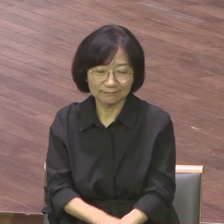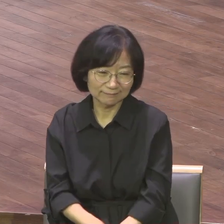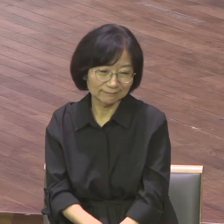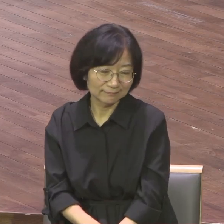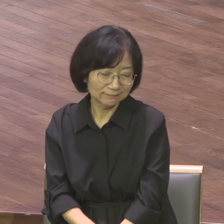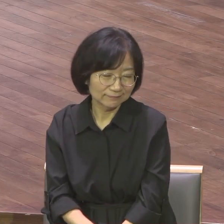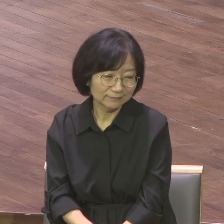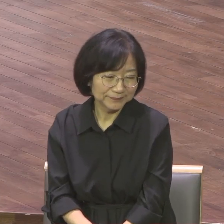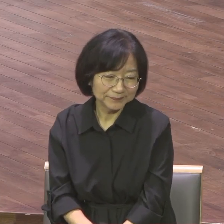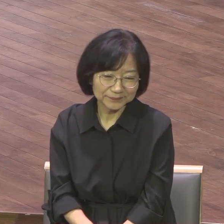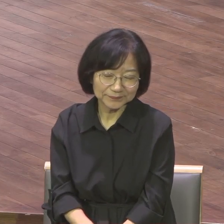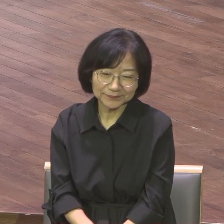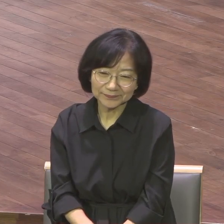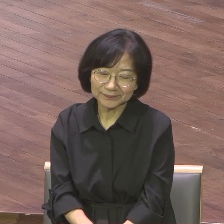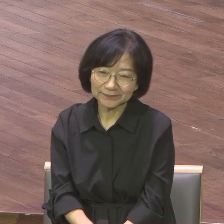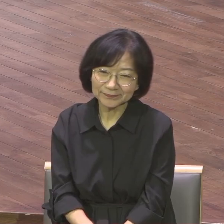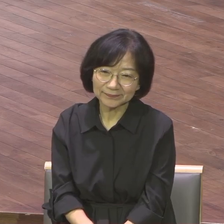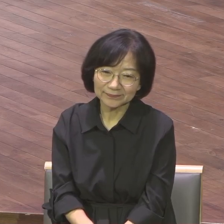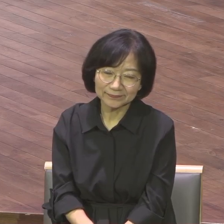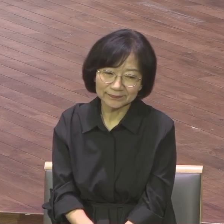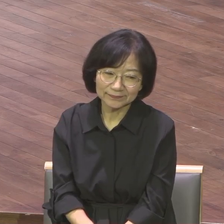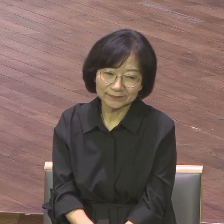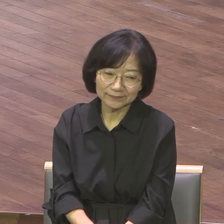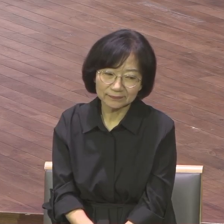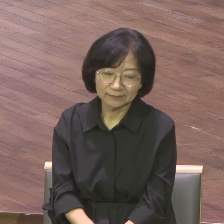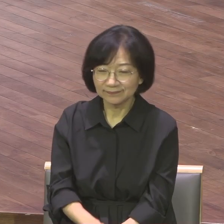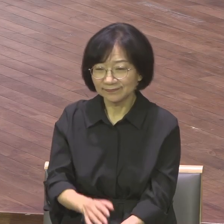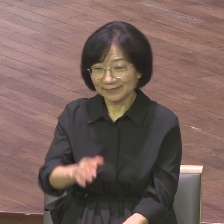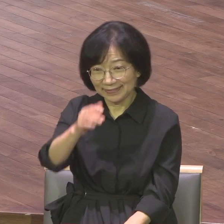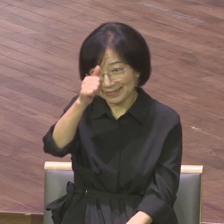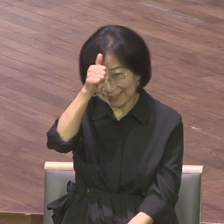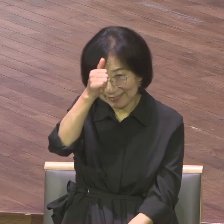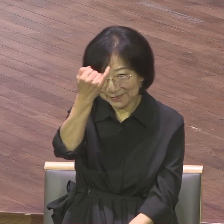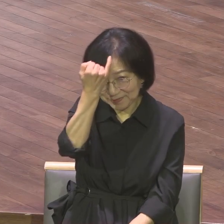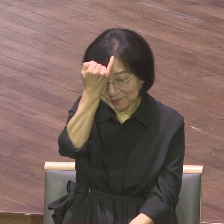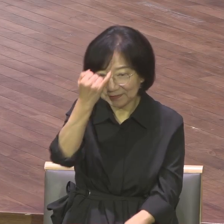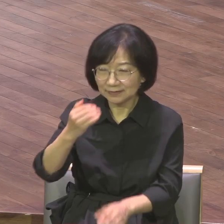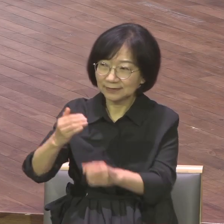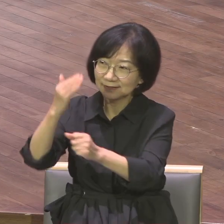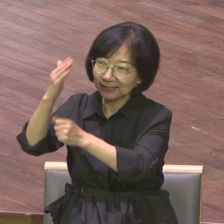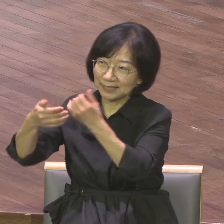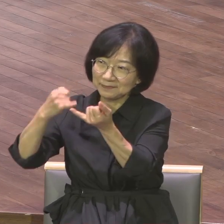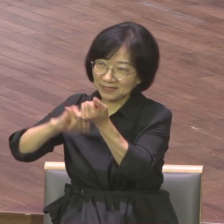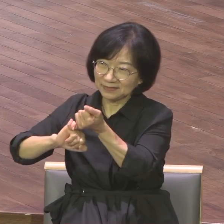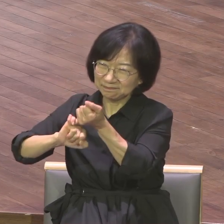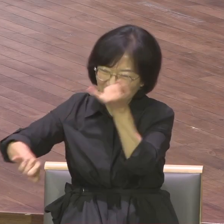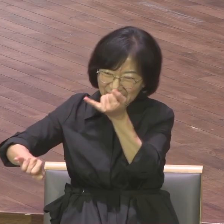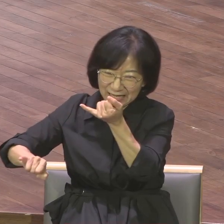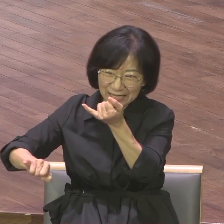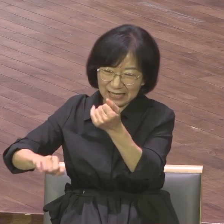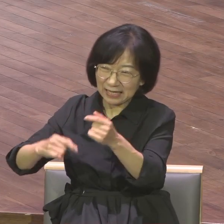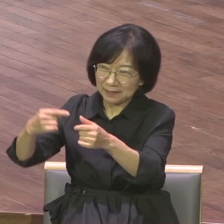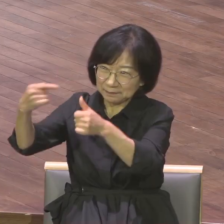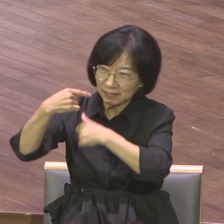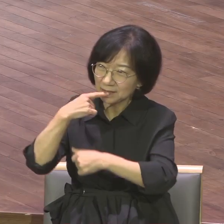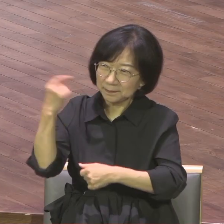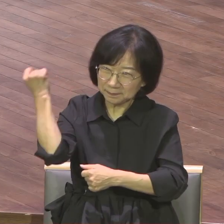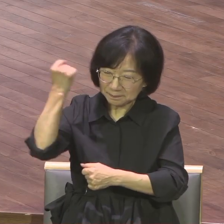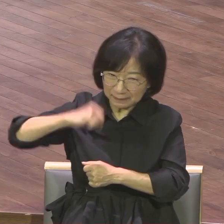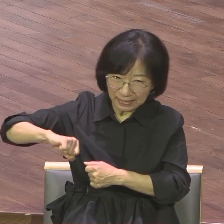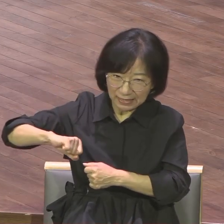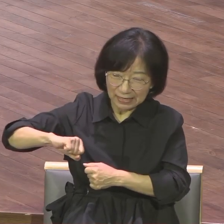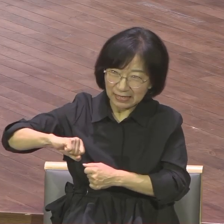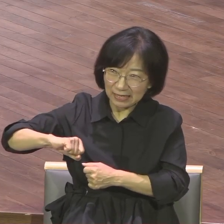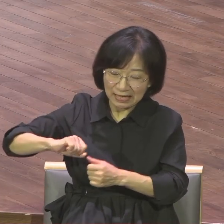자, 그렇게 말씀에 불순종해서 하나님을 떠나버린 인간들을 하나님이 포기했냐? 그렇지